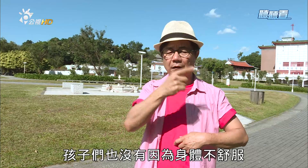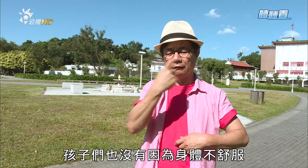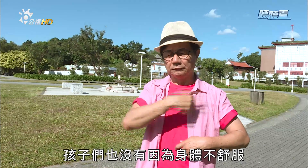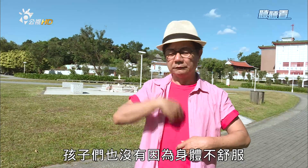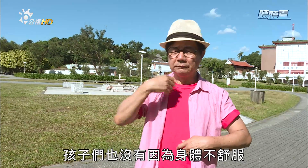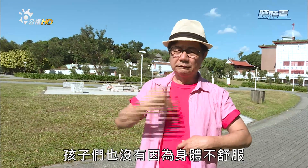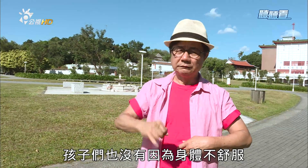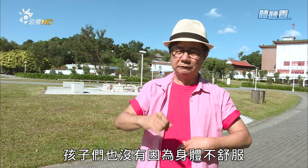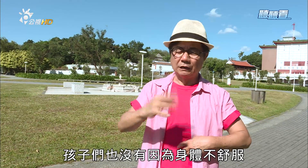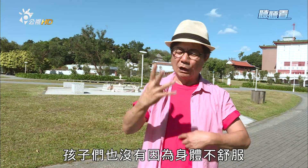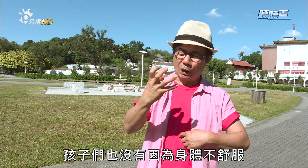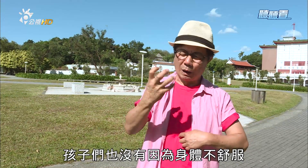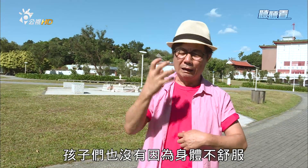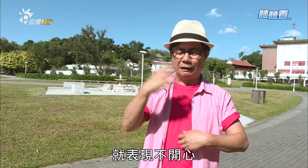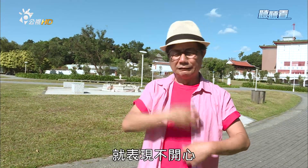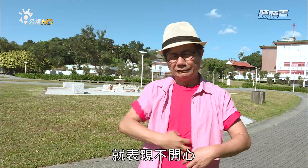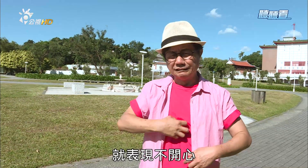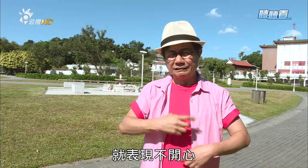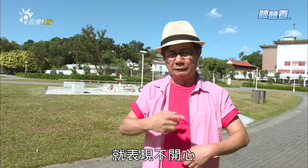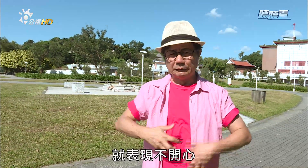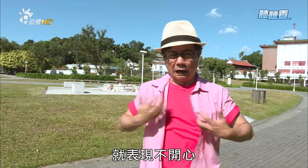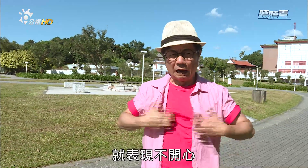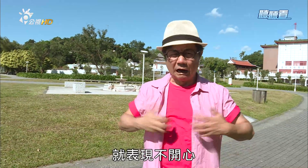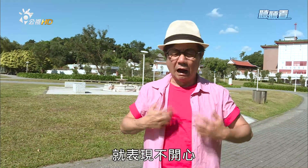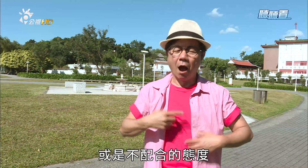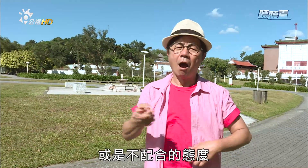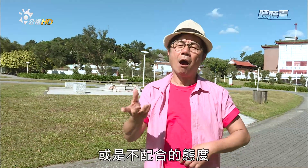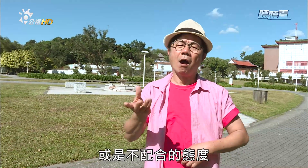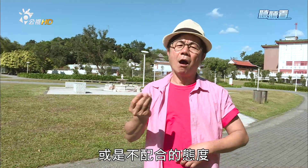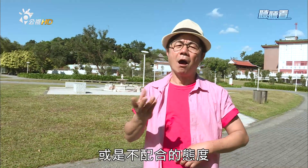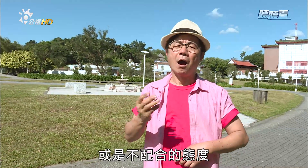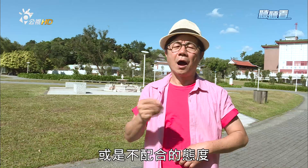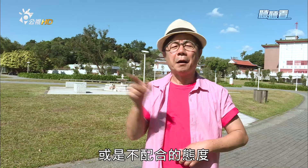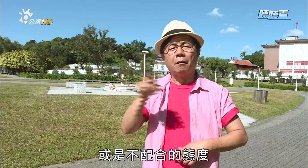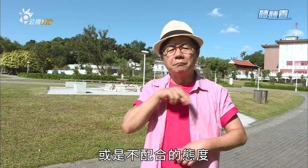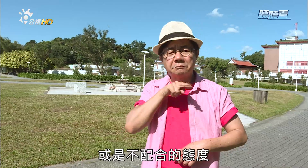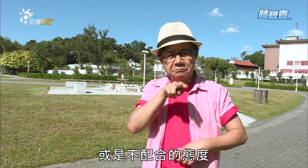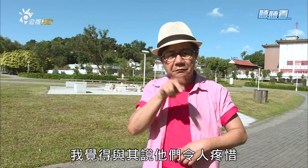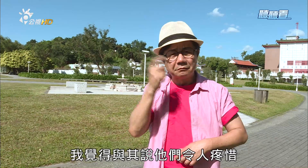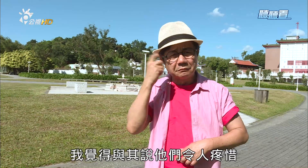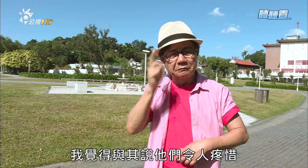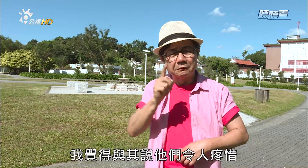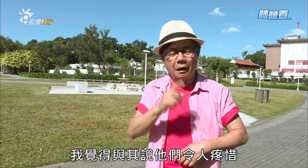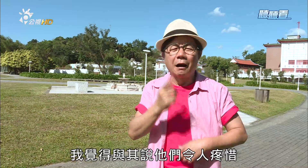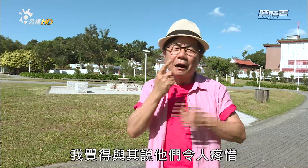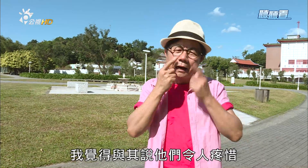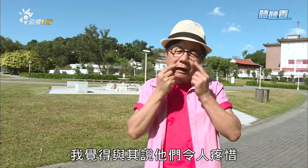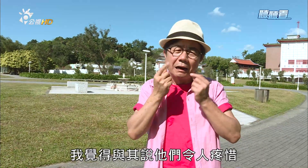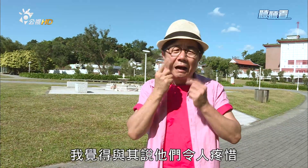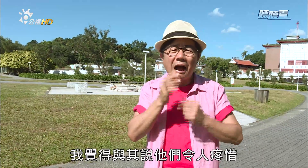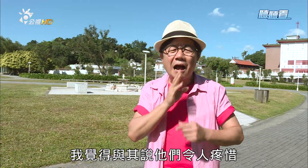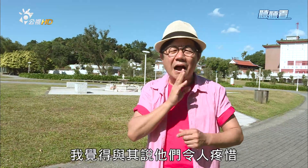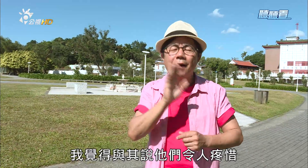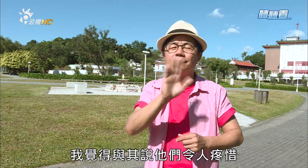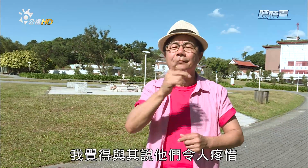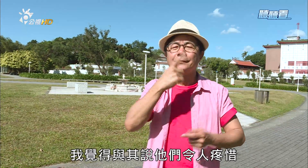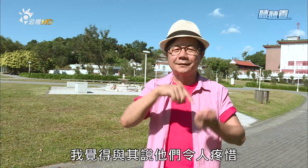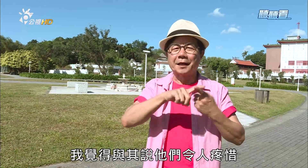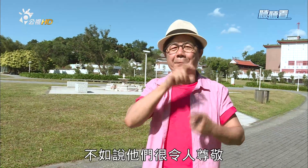也没有因为身体不舒服就表现不开心或是不配合的态度。我觉得与其说他们令人疼惜，不